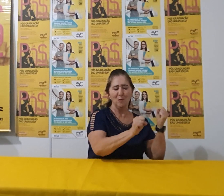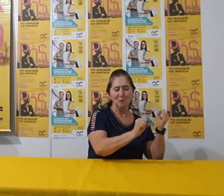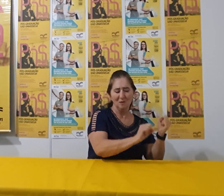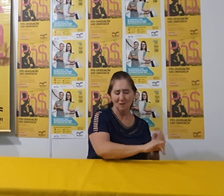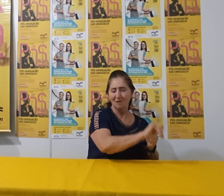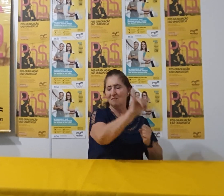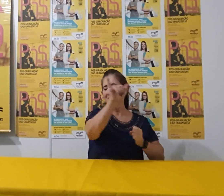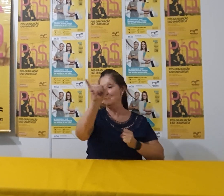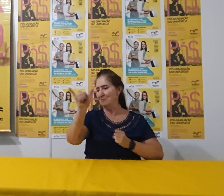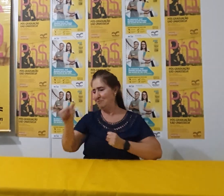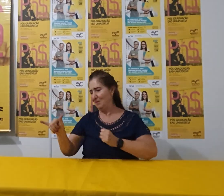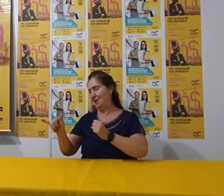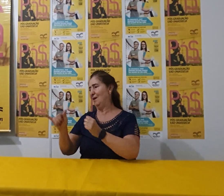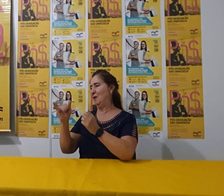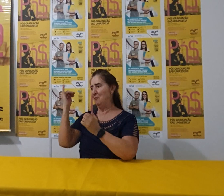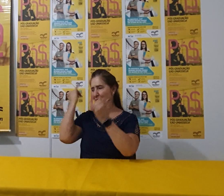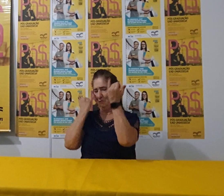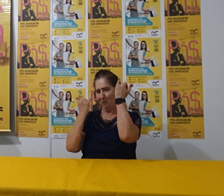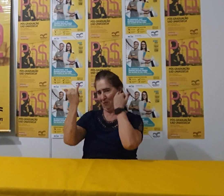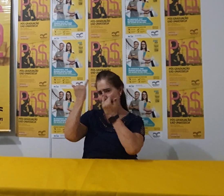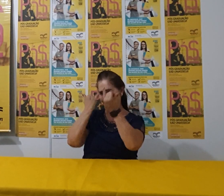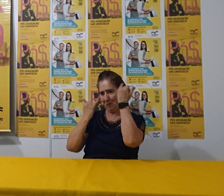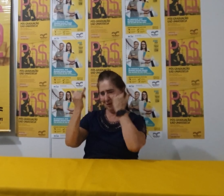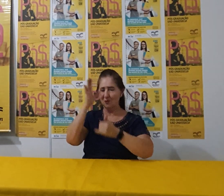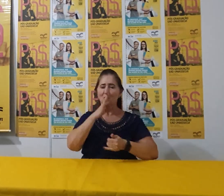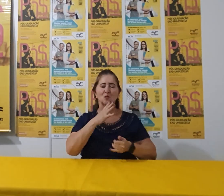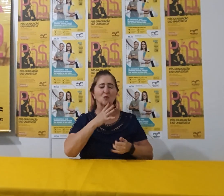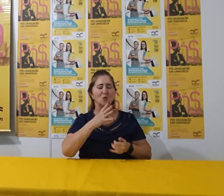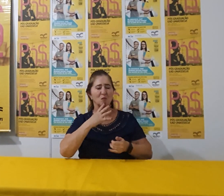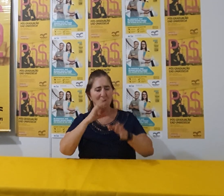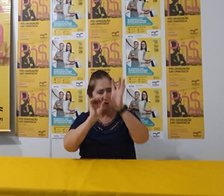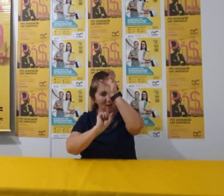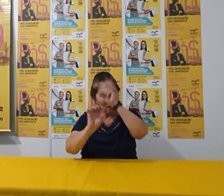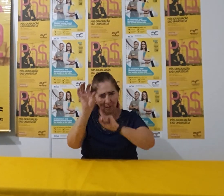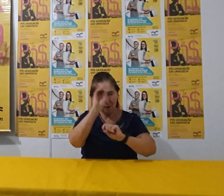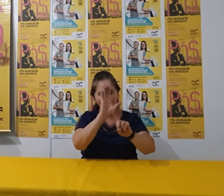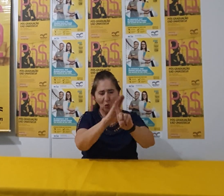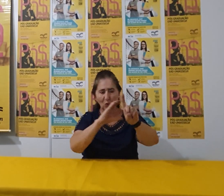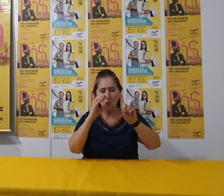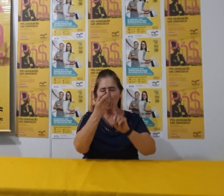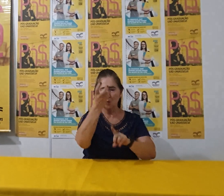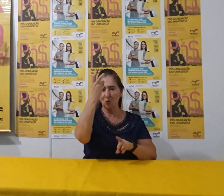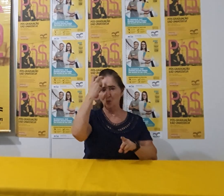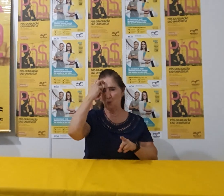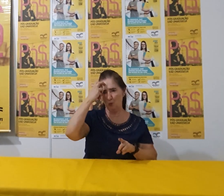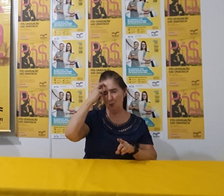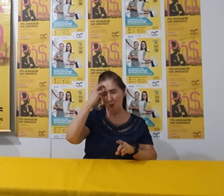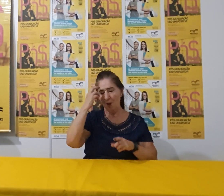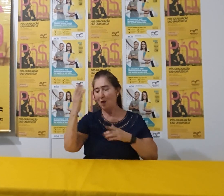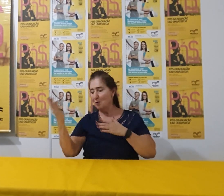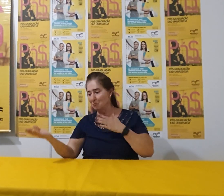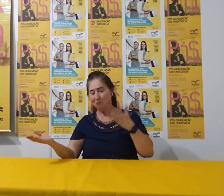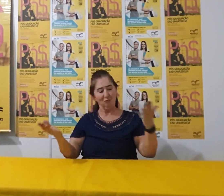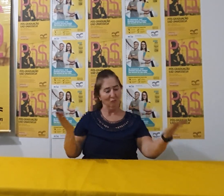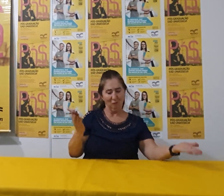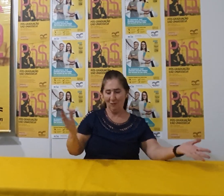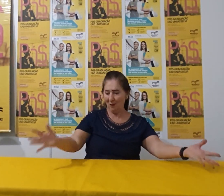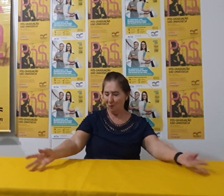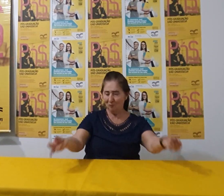à informação, conhecimento e cultura, tanto da comunidade surda como da